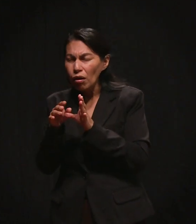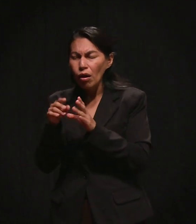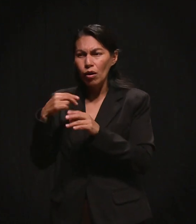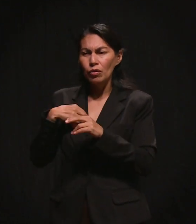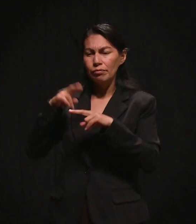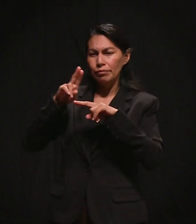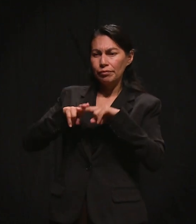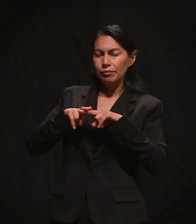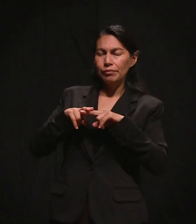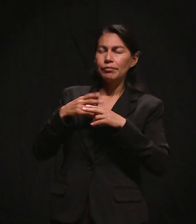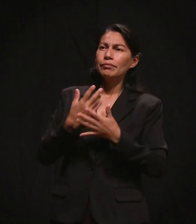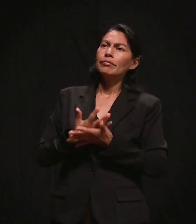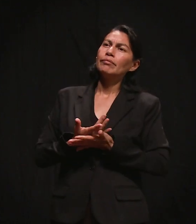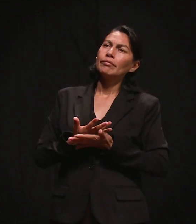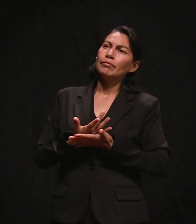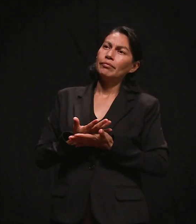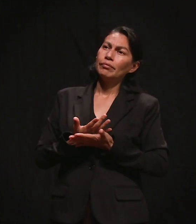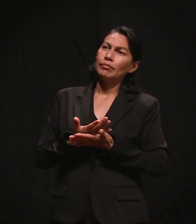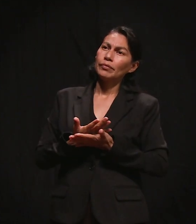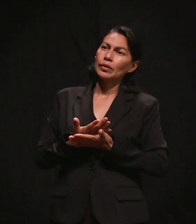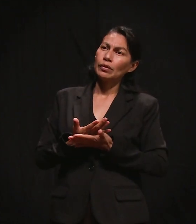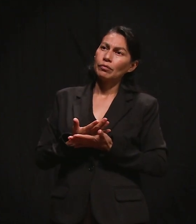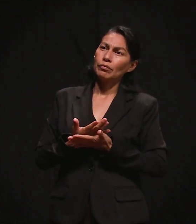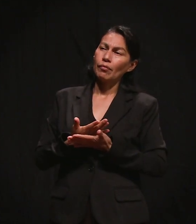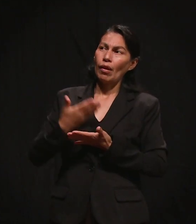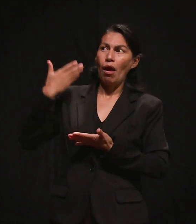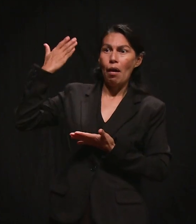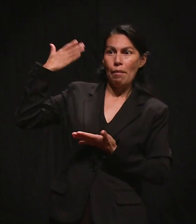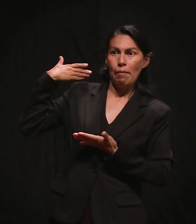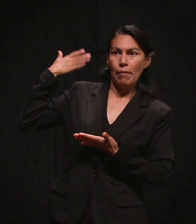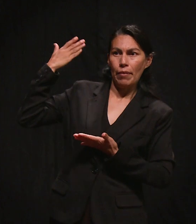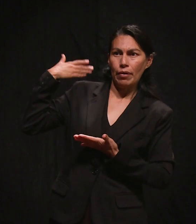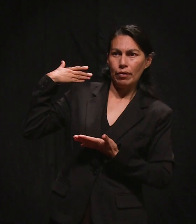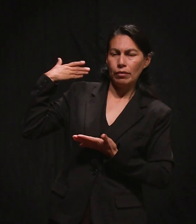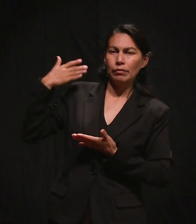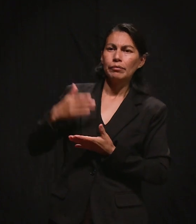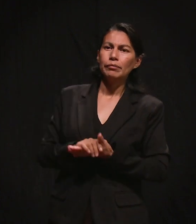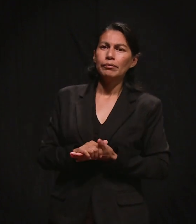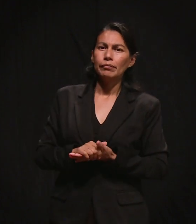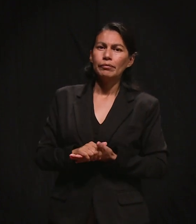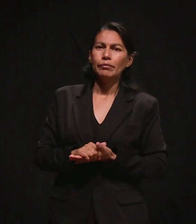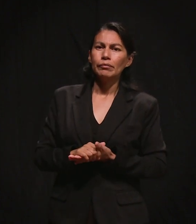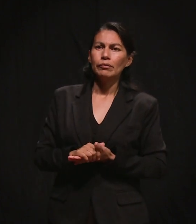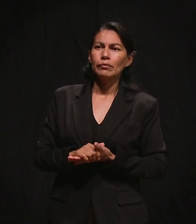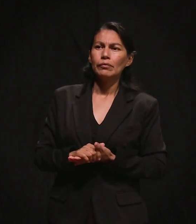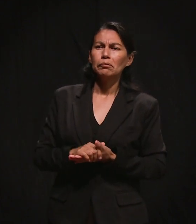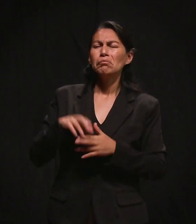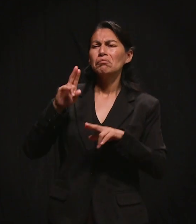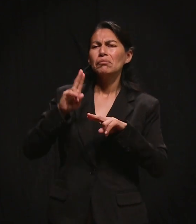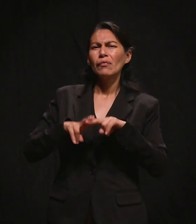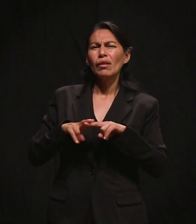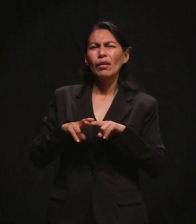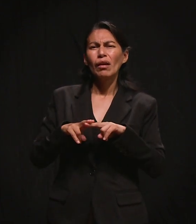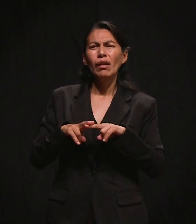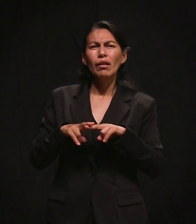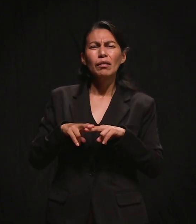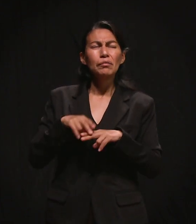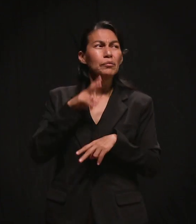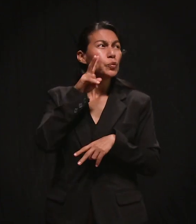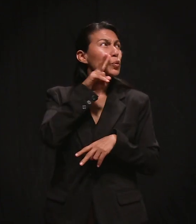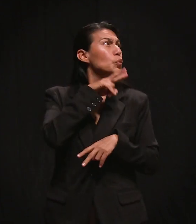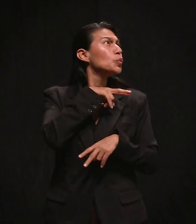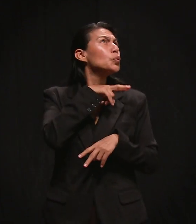silla que estaba sobre una pared, o sea, pegada a una pared. Y yo ahí sentada, mire, empecé a mirar hacia todos